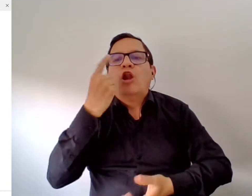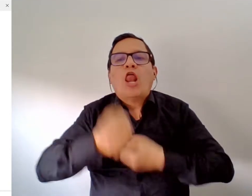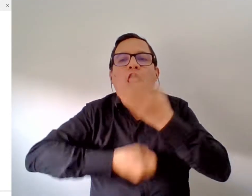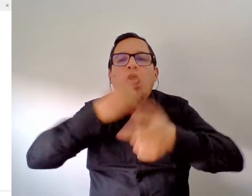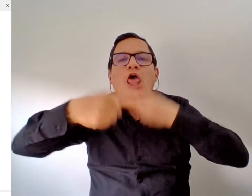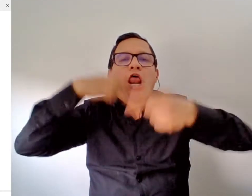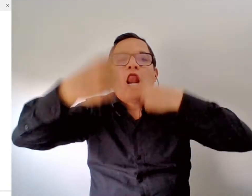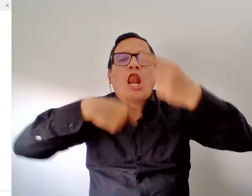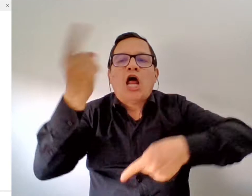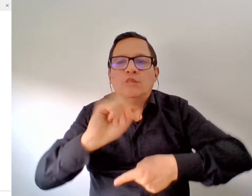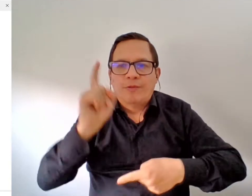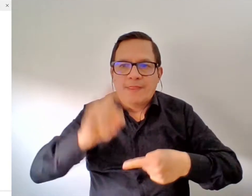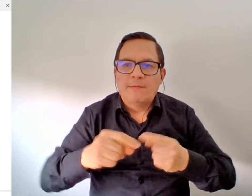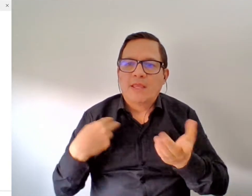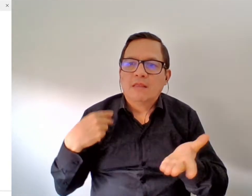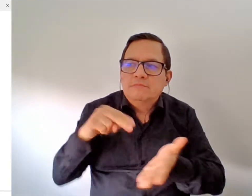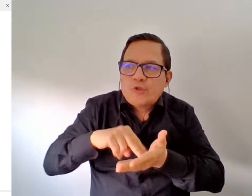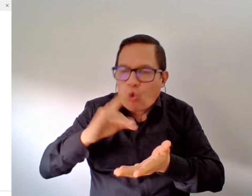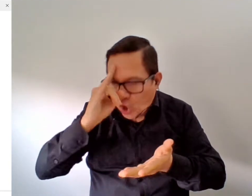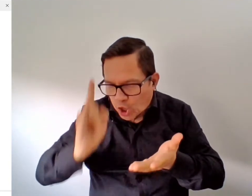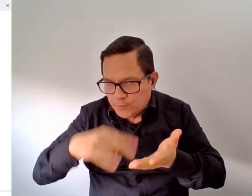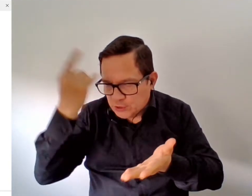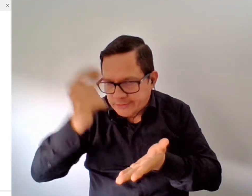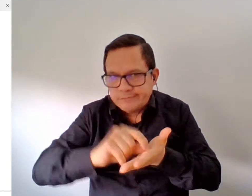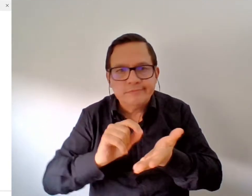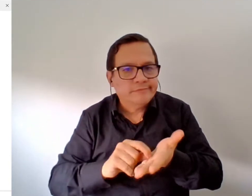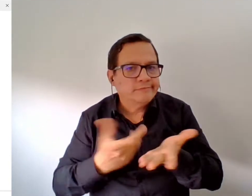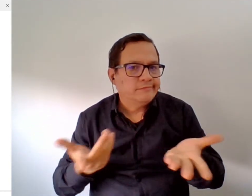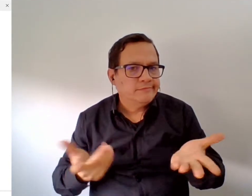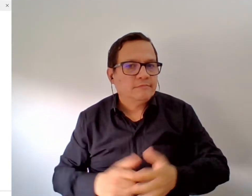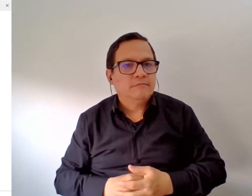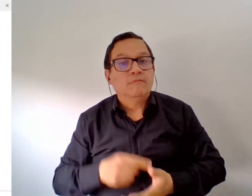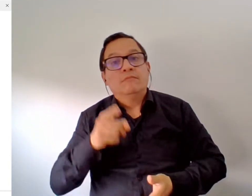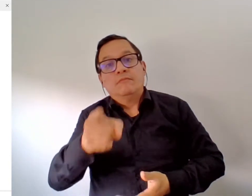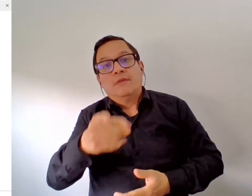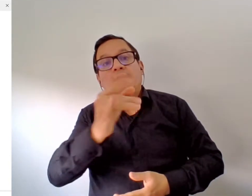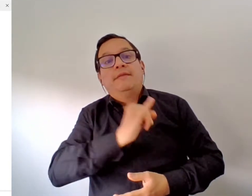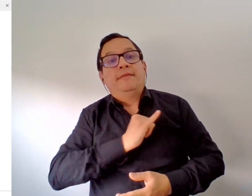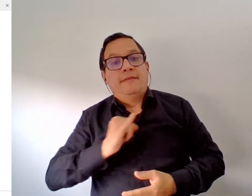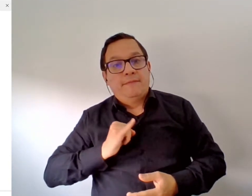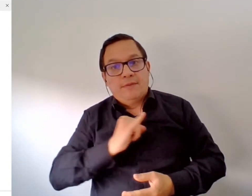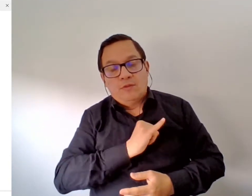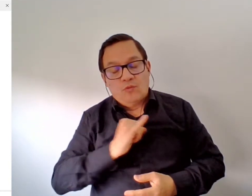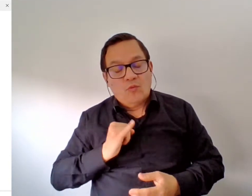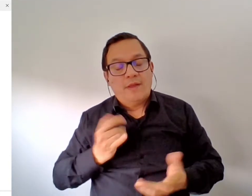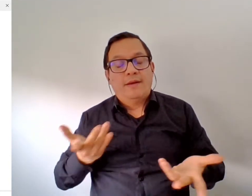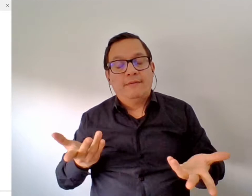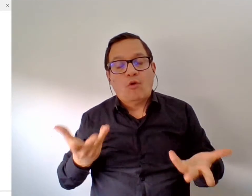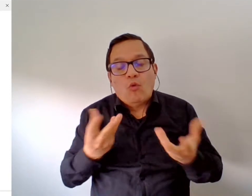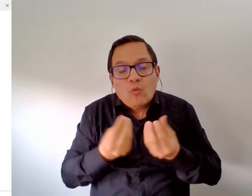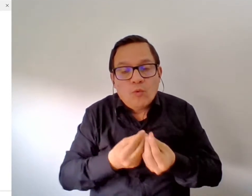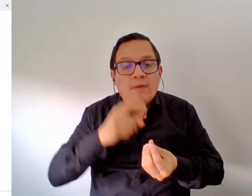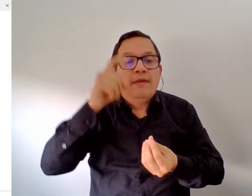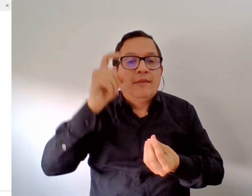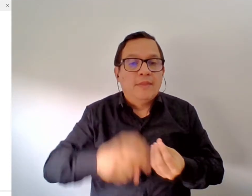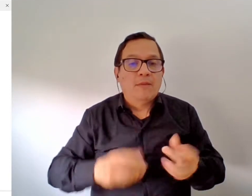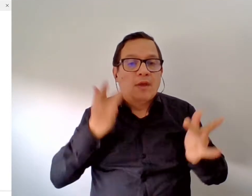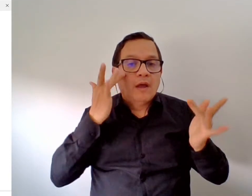en cuenta que todos los productos escritos individuales o grupales deben cumplir con las normas